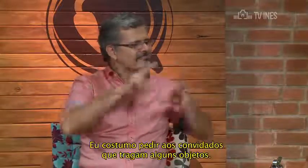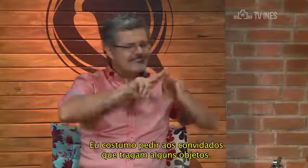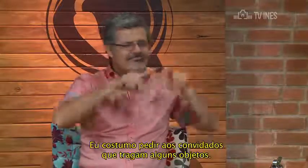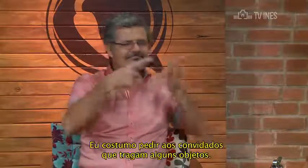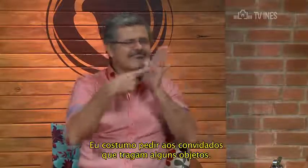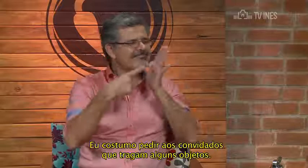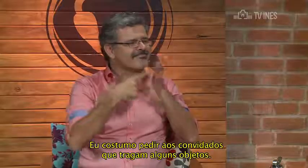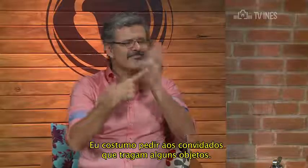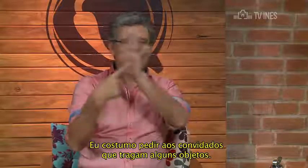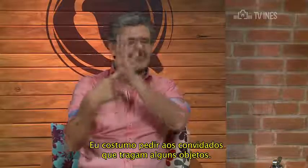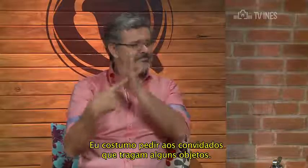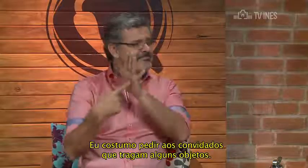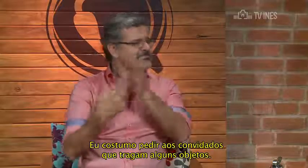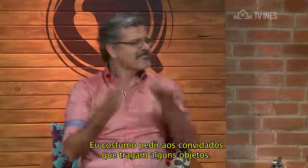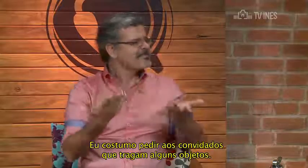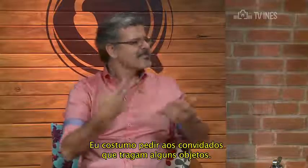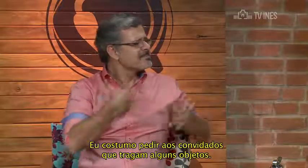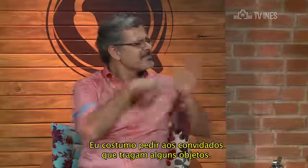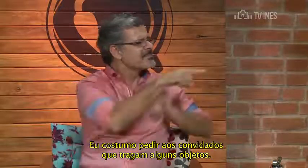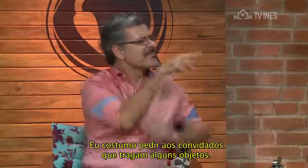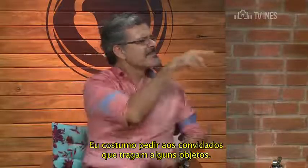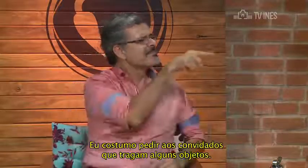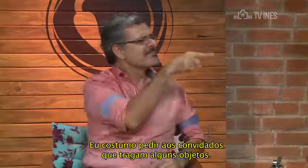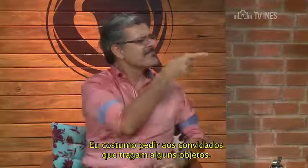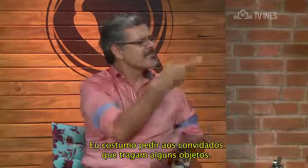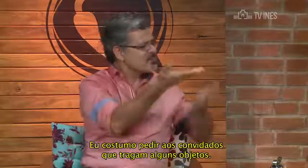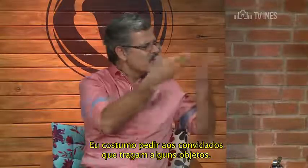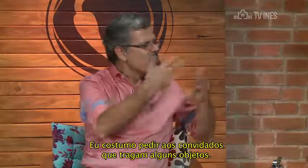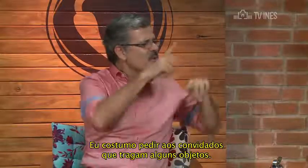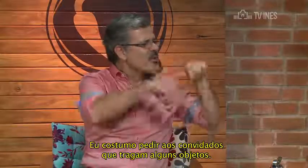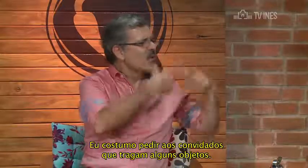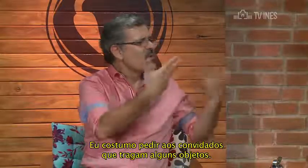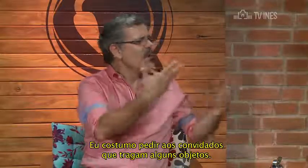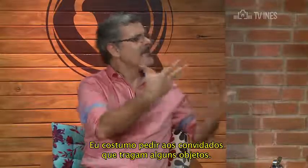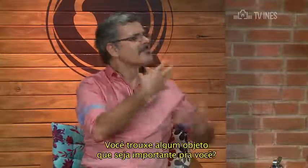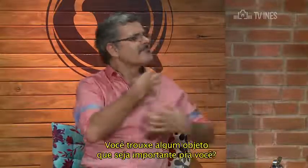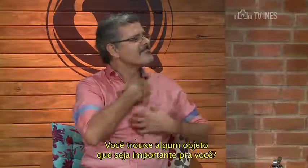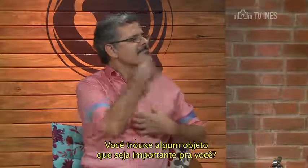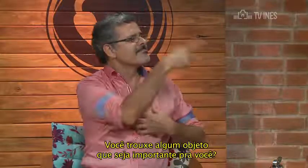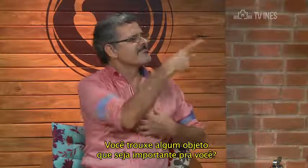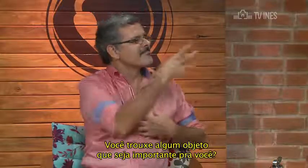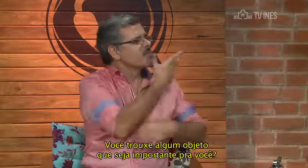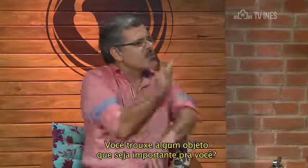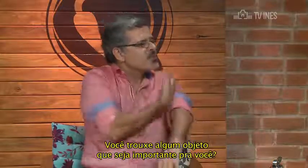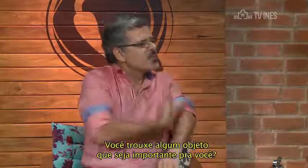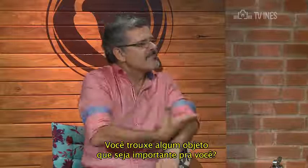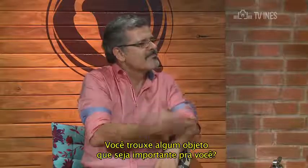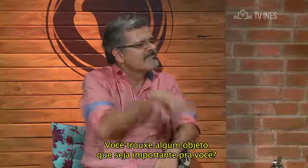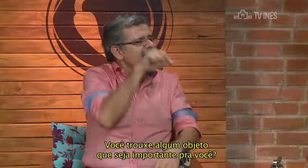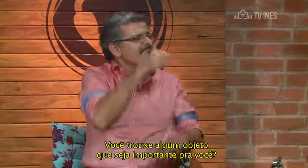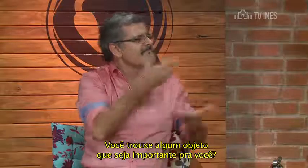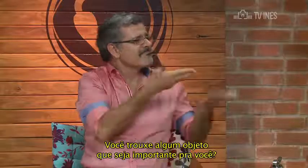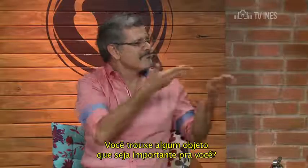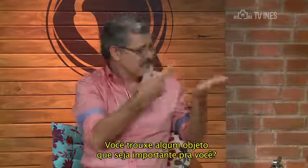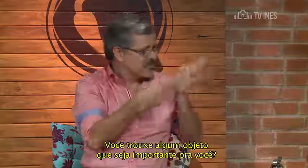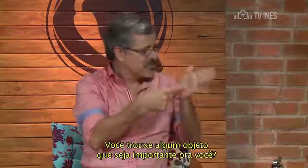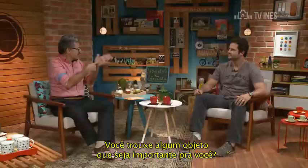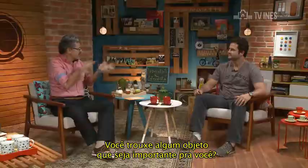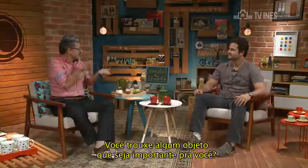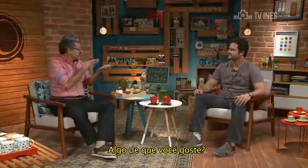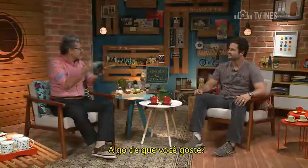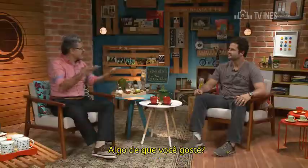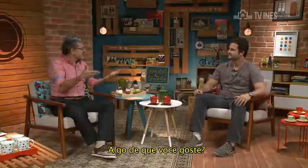Eu costumo pedir aos convidados que tragam alguns objetos. Você trouxe algum objeto que seja importante para